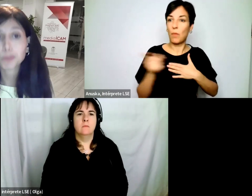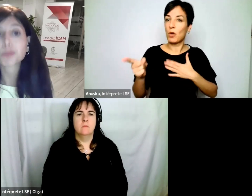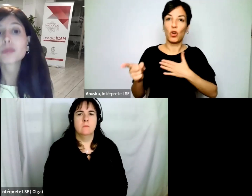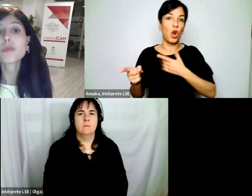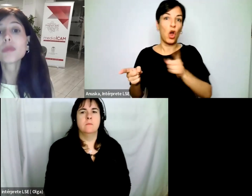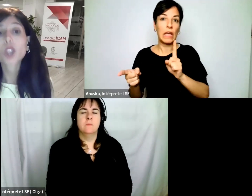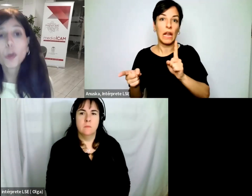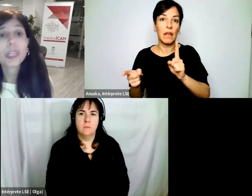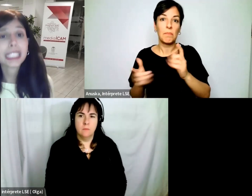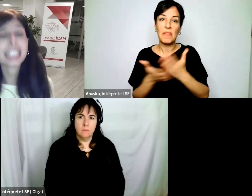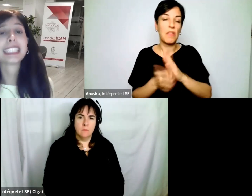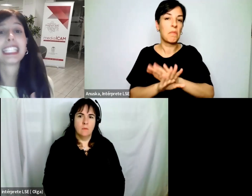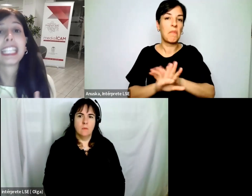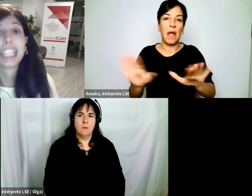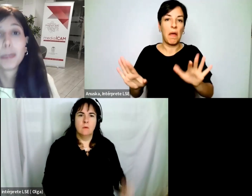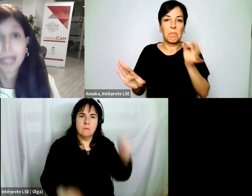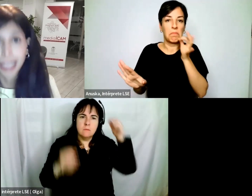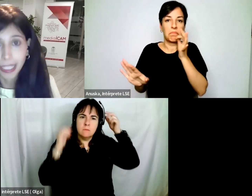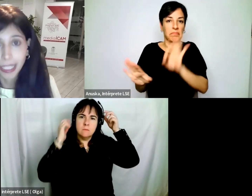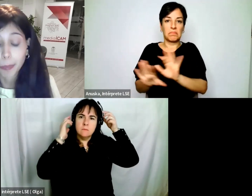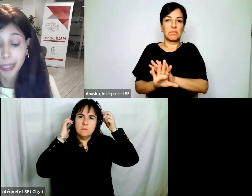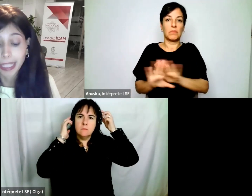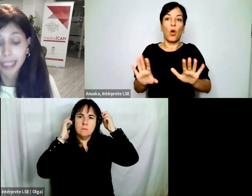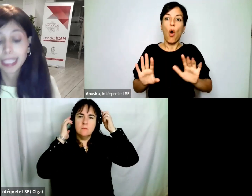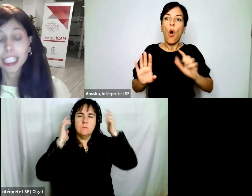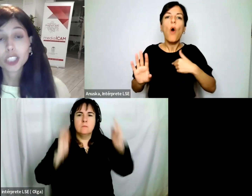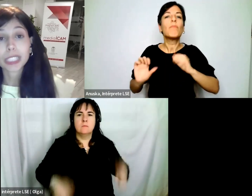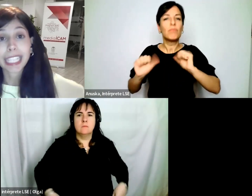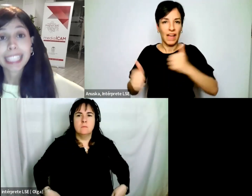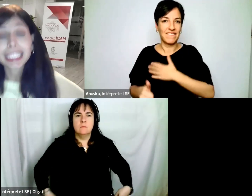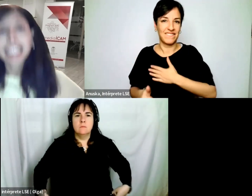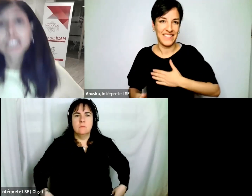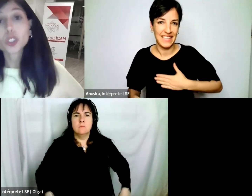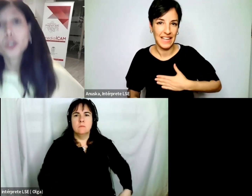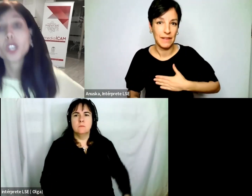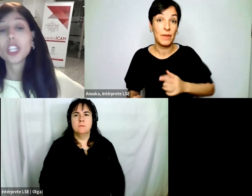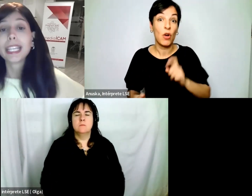ahí. O puede ser que sí que quiera empezar.